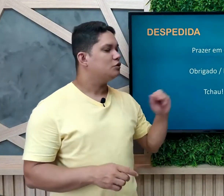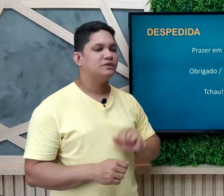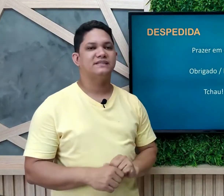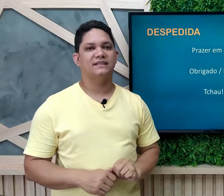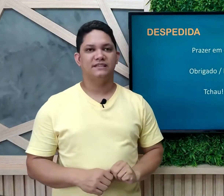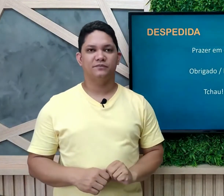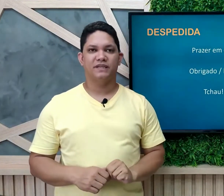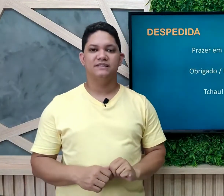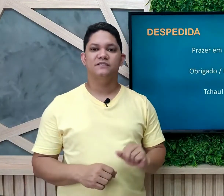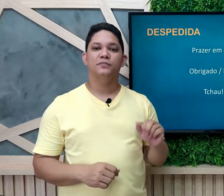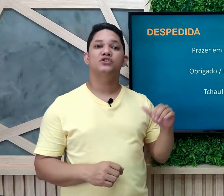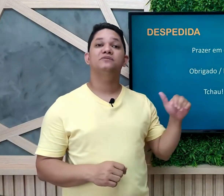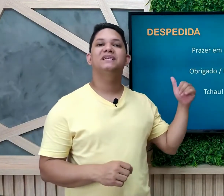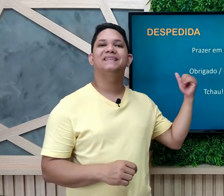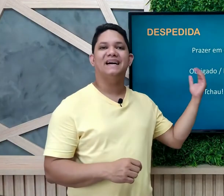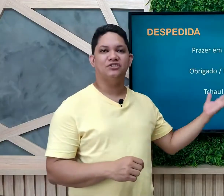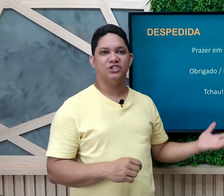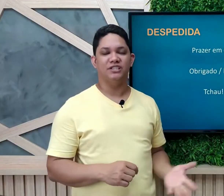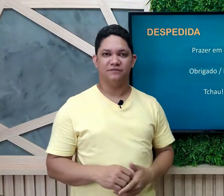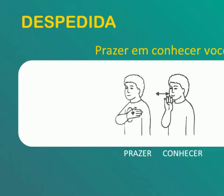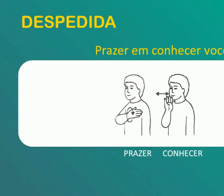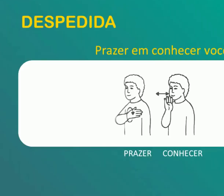os sinais para essas possibilidades de despedidas.